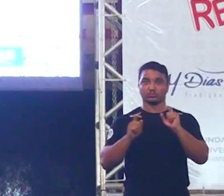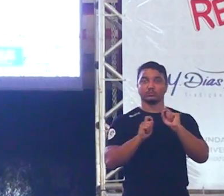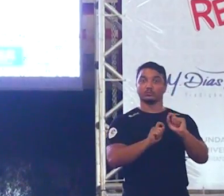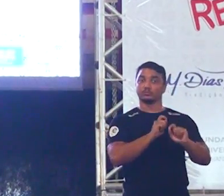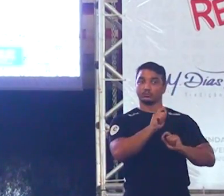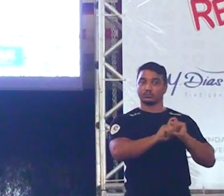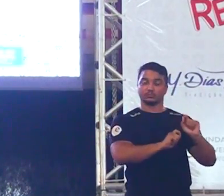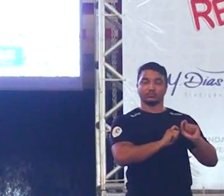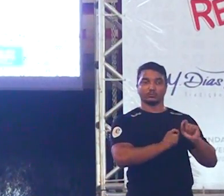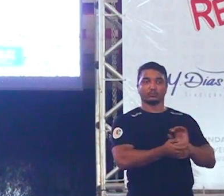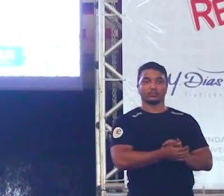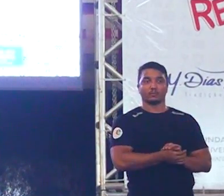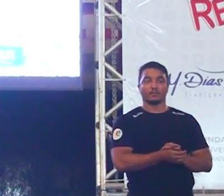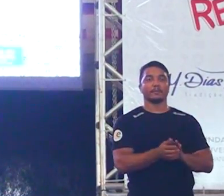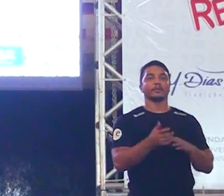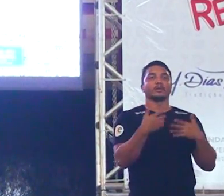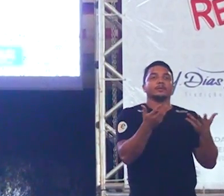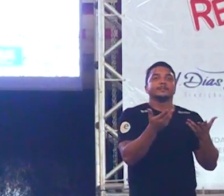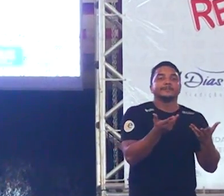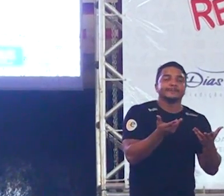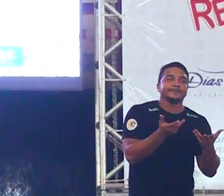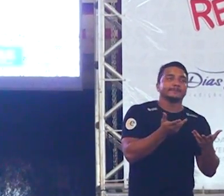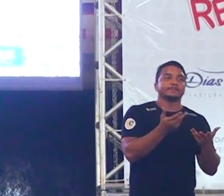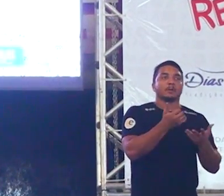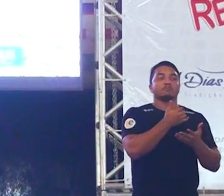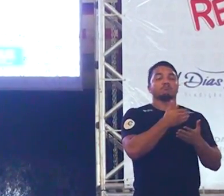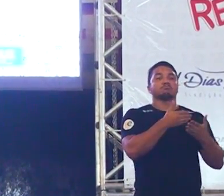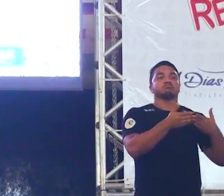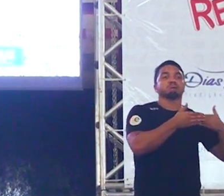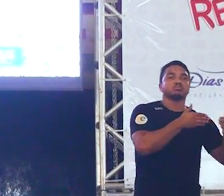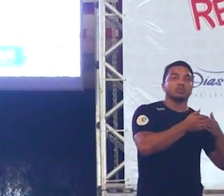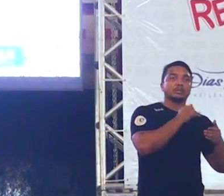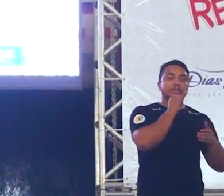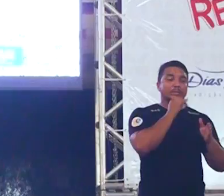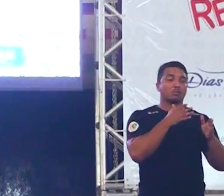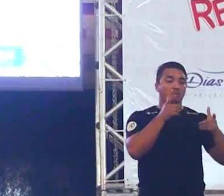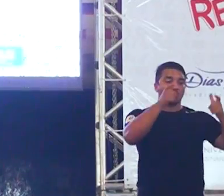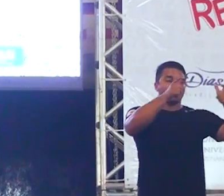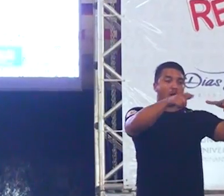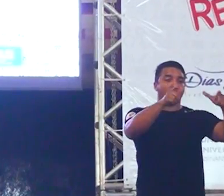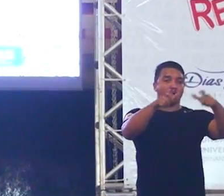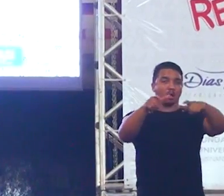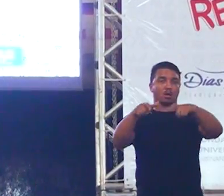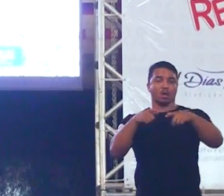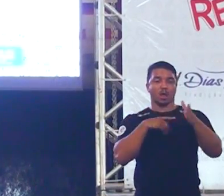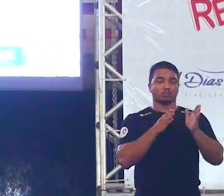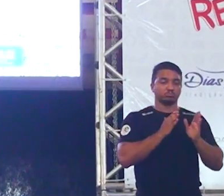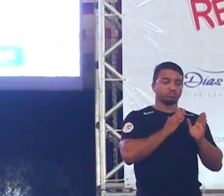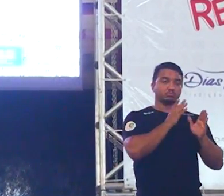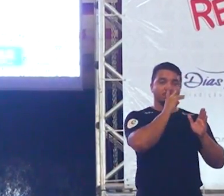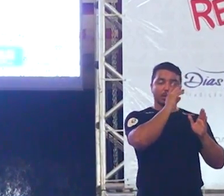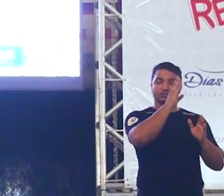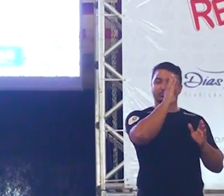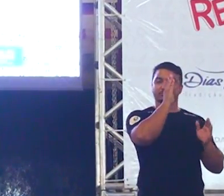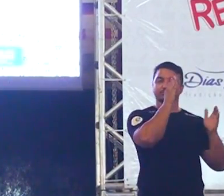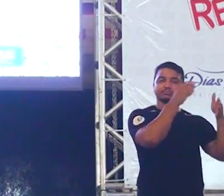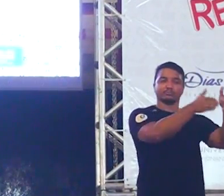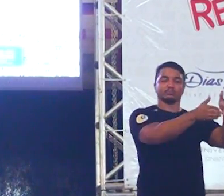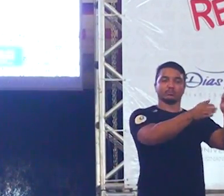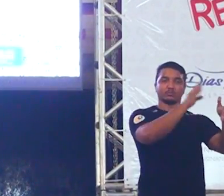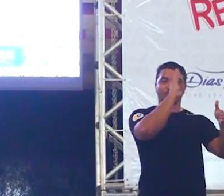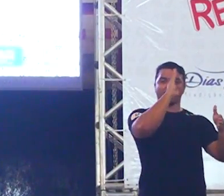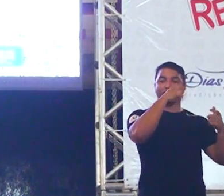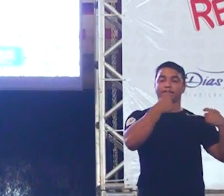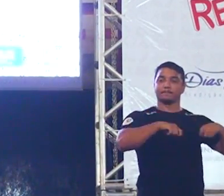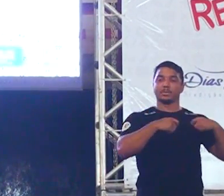é que, independente do rumo que nós optamos aí, devemos